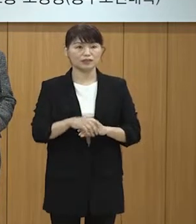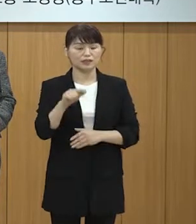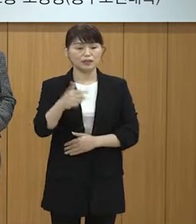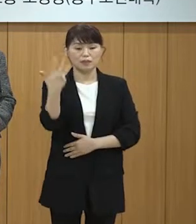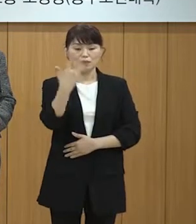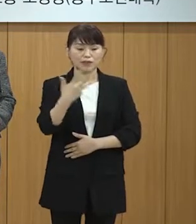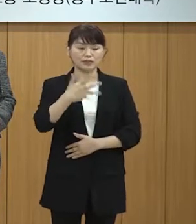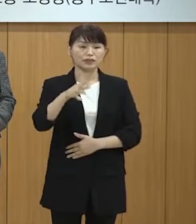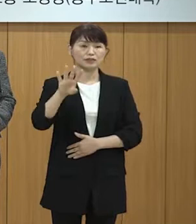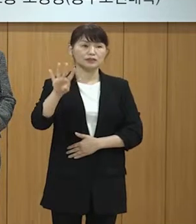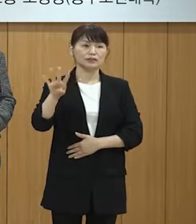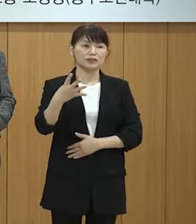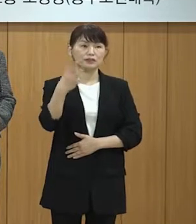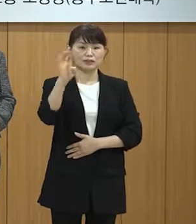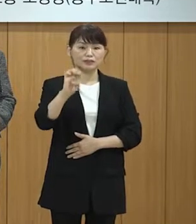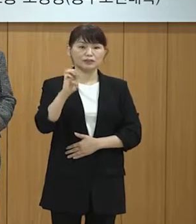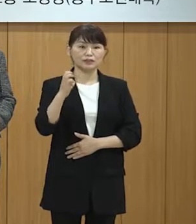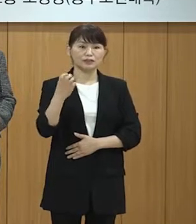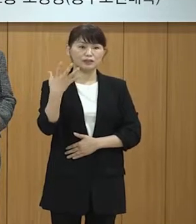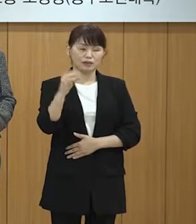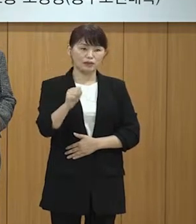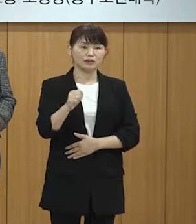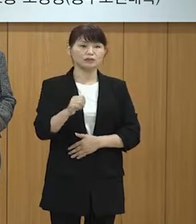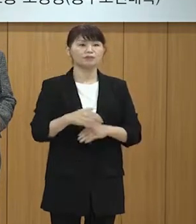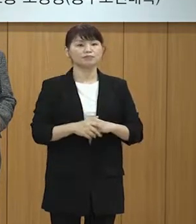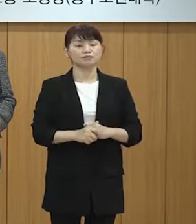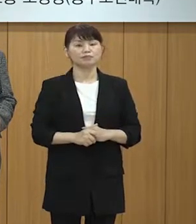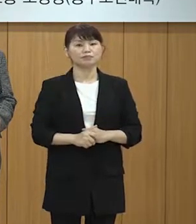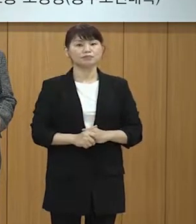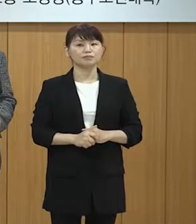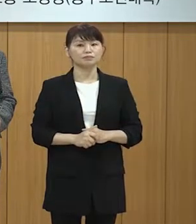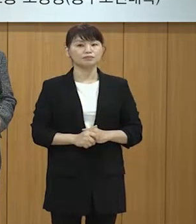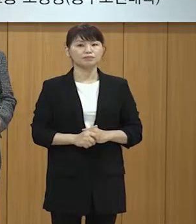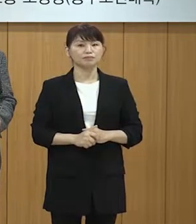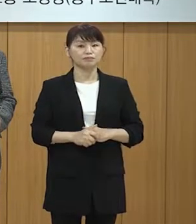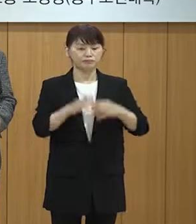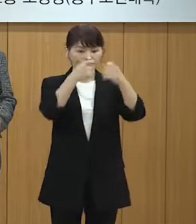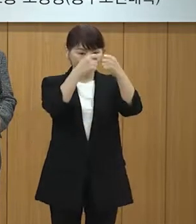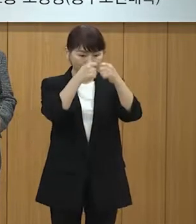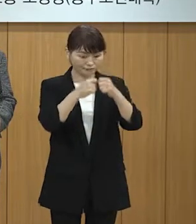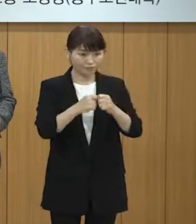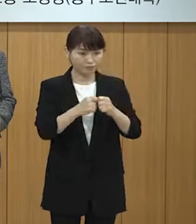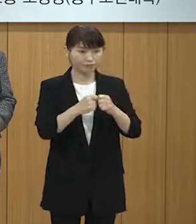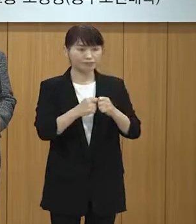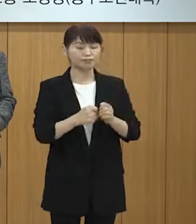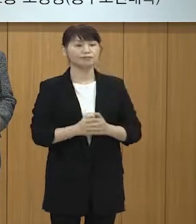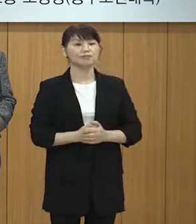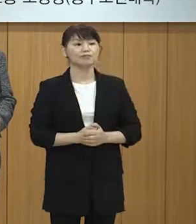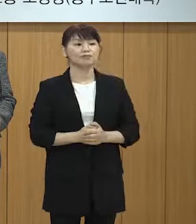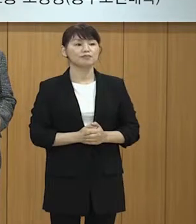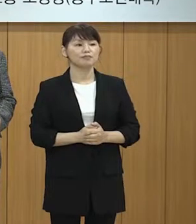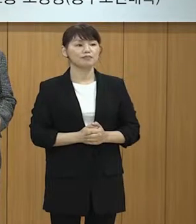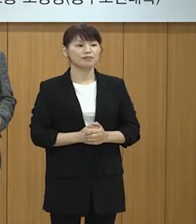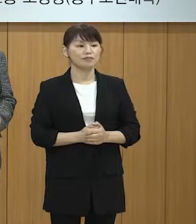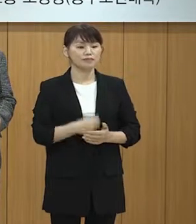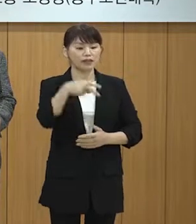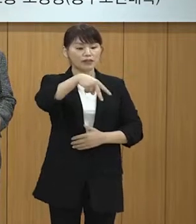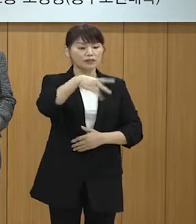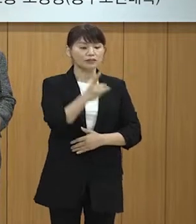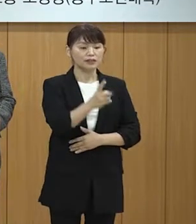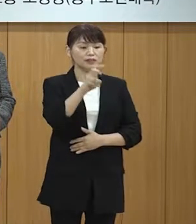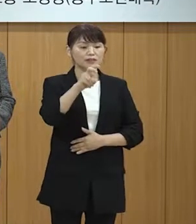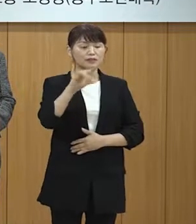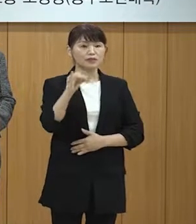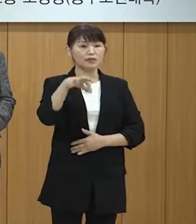원을 반영하였습니다. 세부 내역을 말씀드리면 세미온 배달이 보수공사에 25억